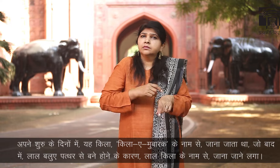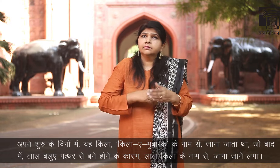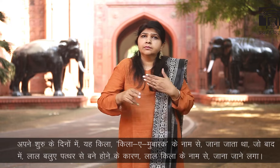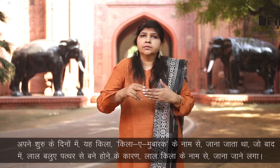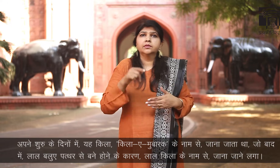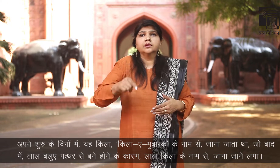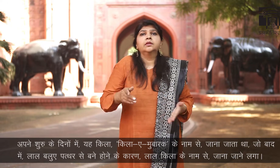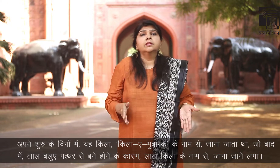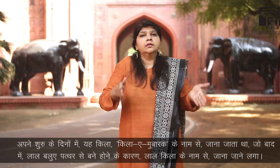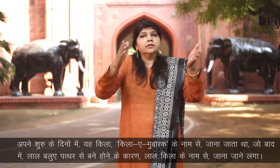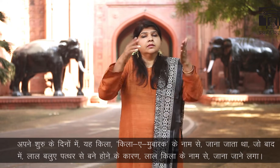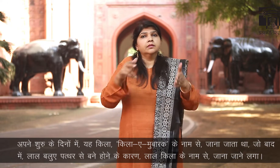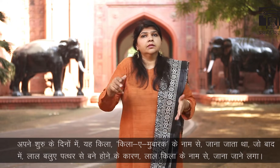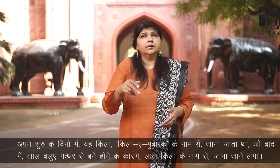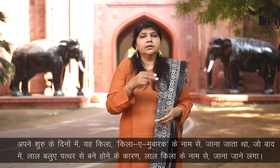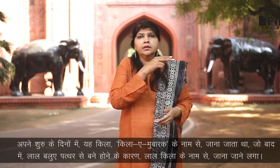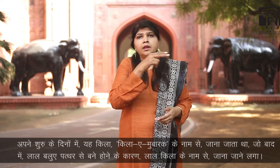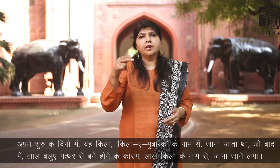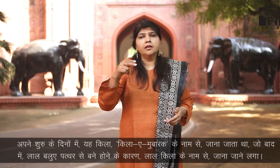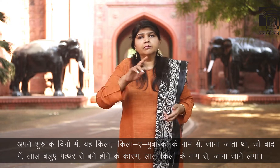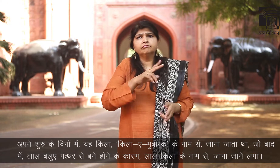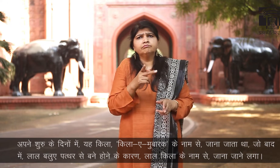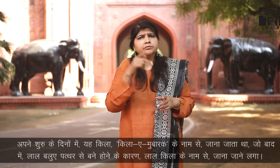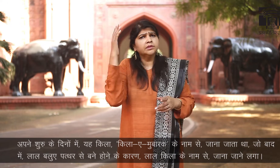यह किला किला-ए मुबारक के नाम से